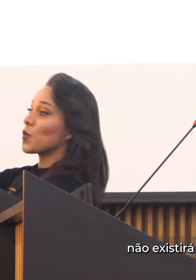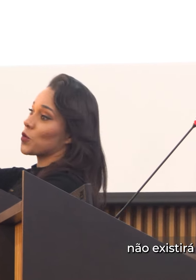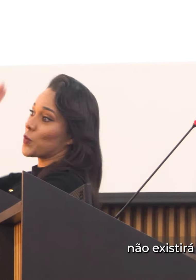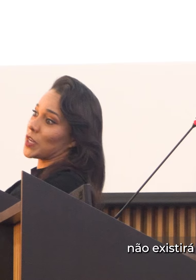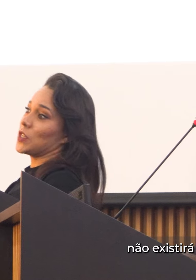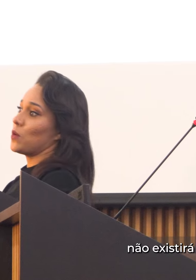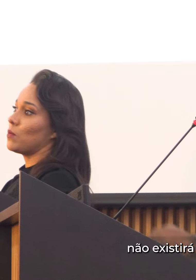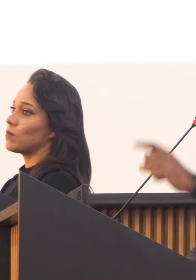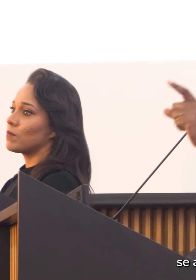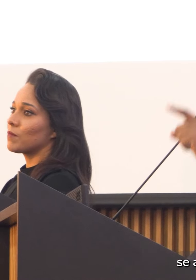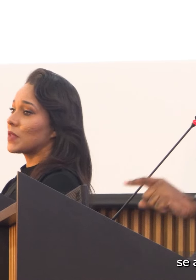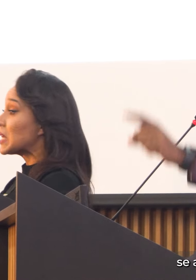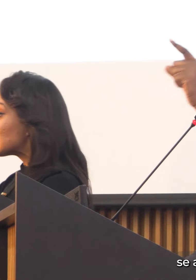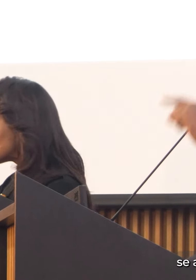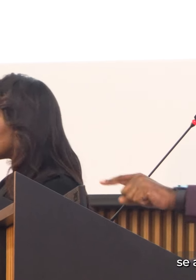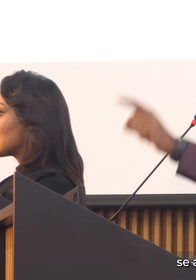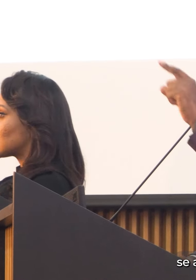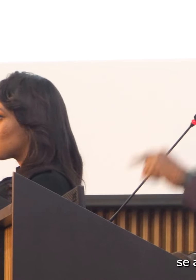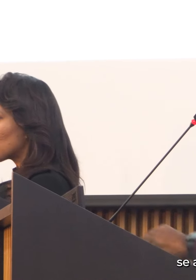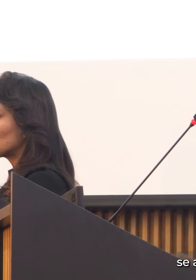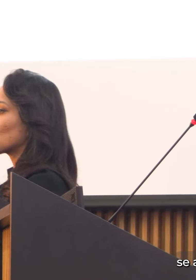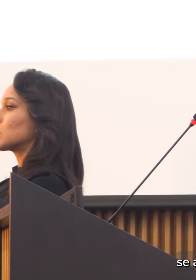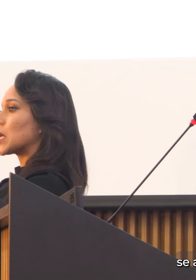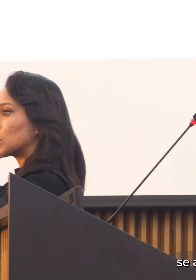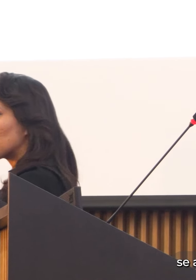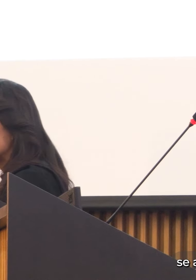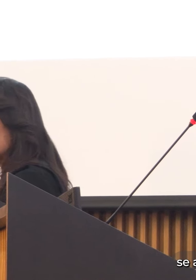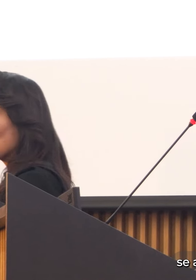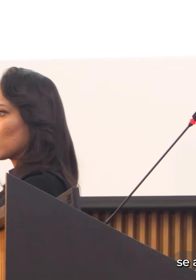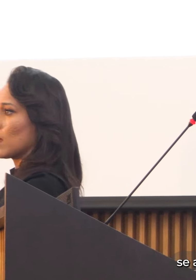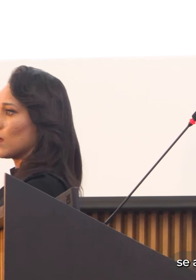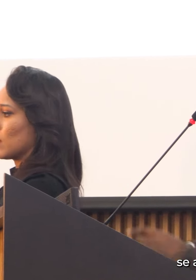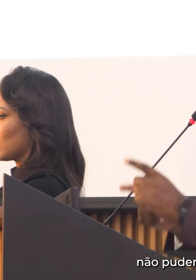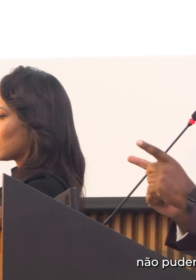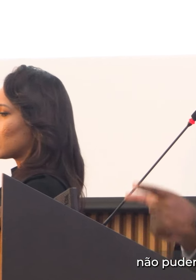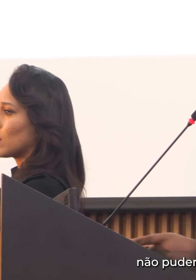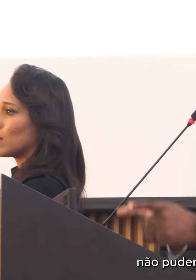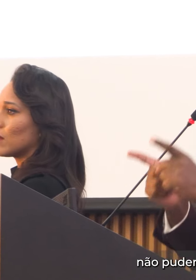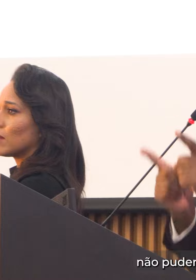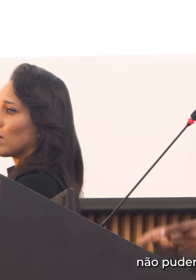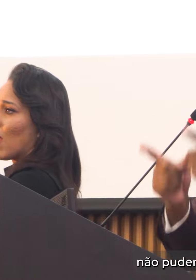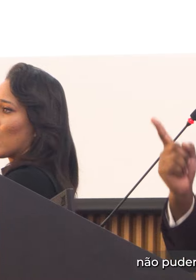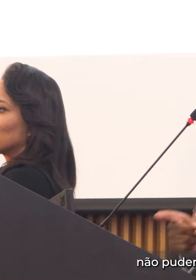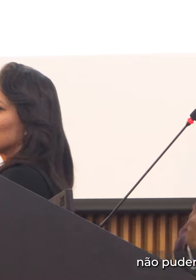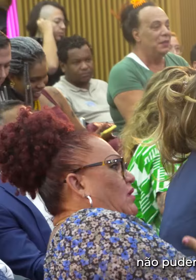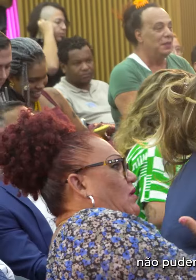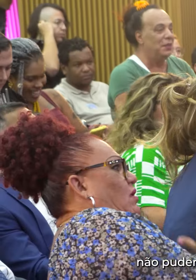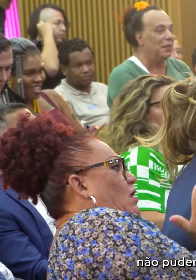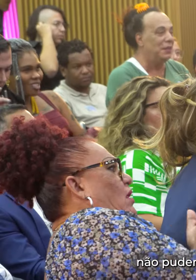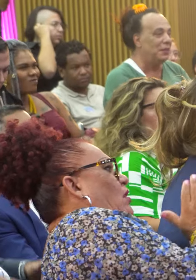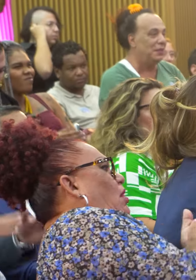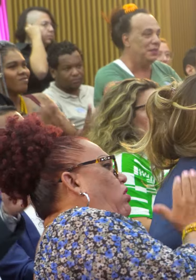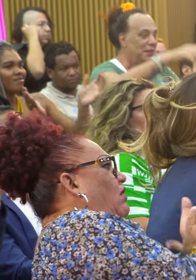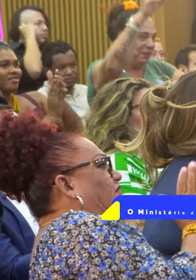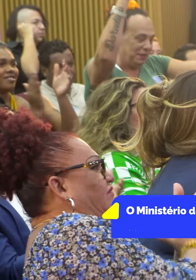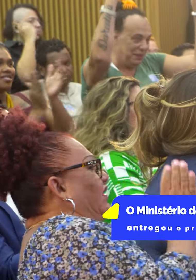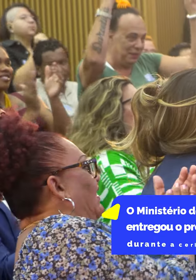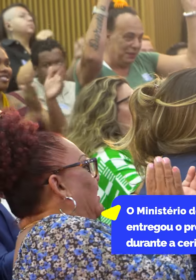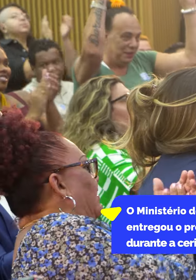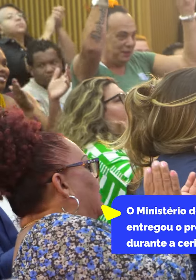Brasil se as pessoas LGBTQIA+ não puderem exercer os seus direitos.